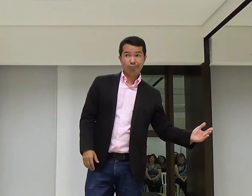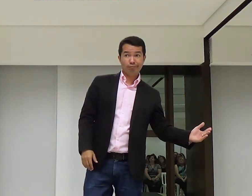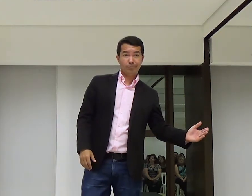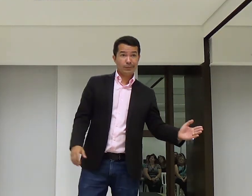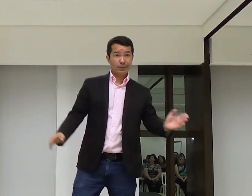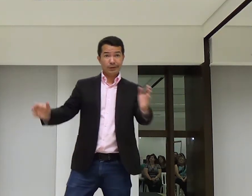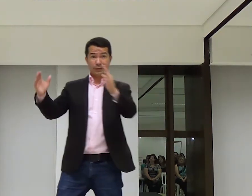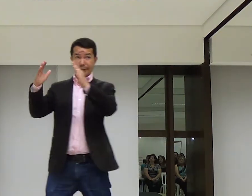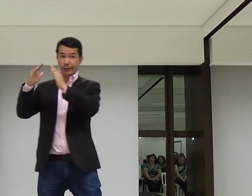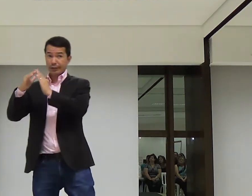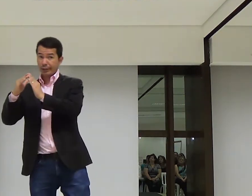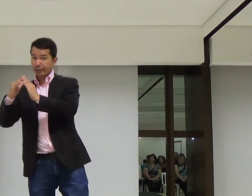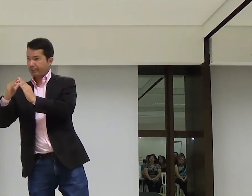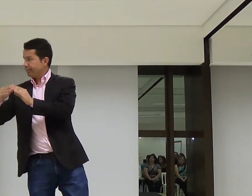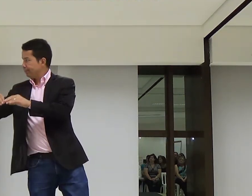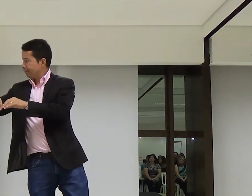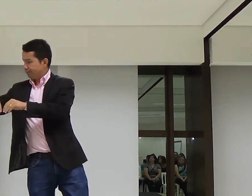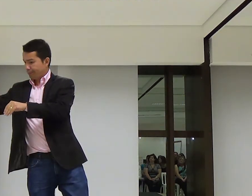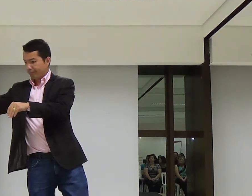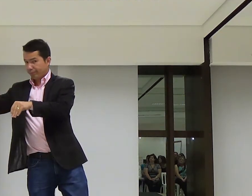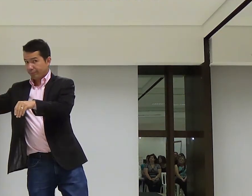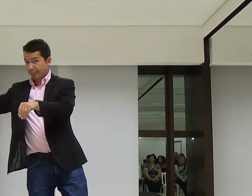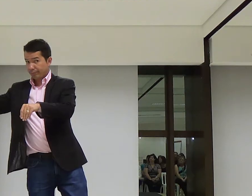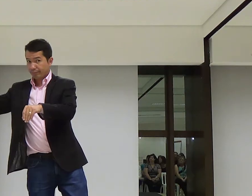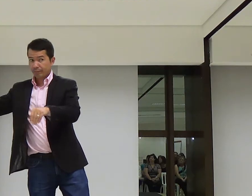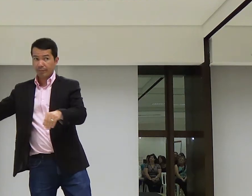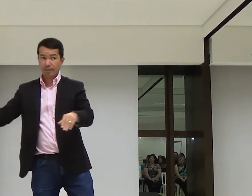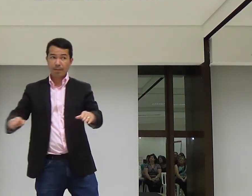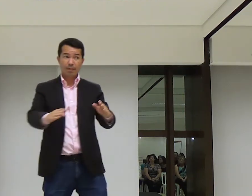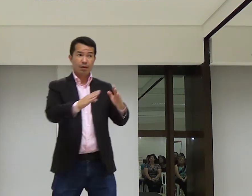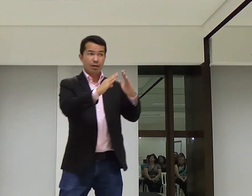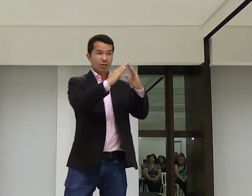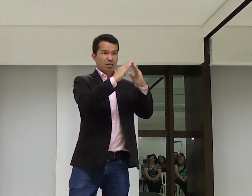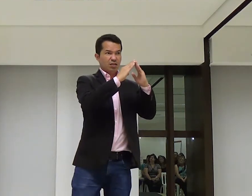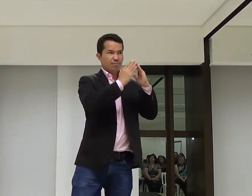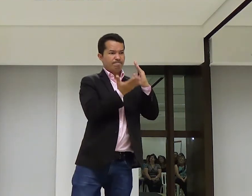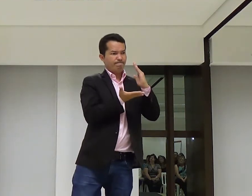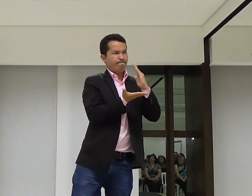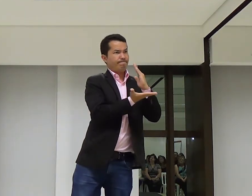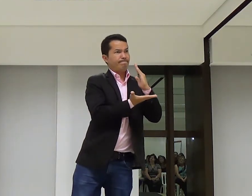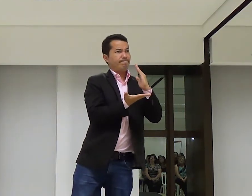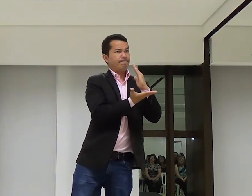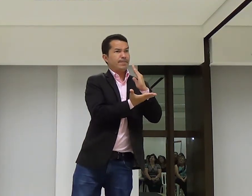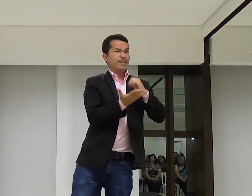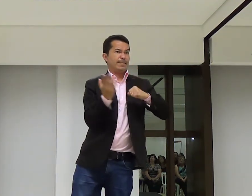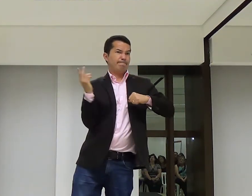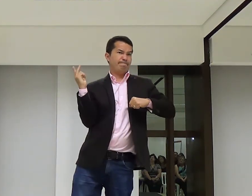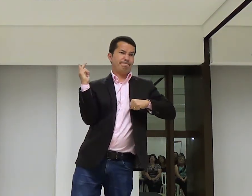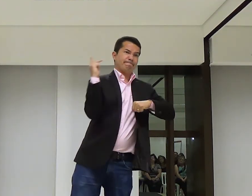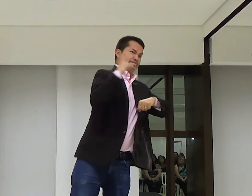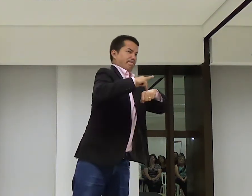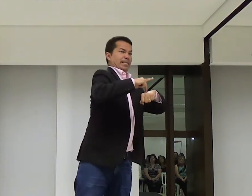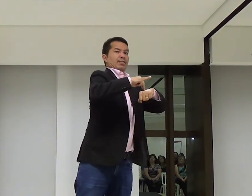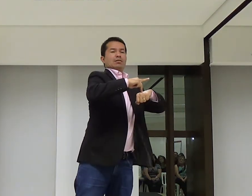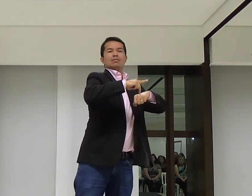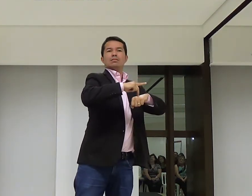esquerda ou a casa da direita? A casa que está baseada em areia ou a casa que tem sua base